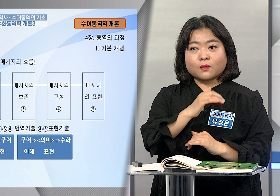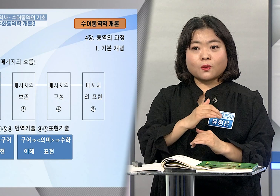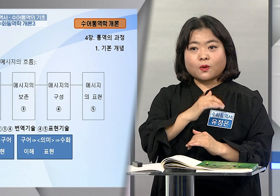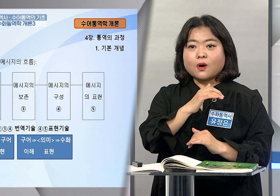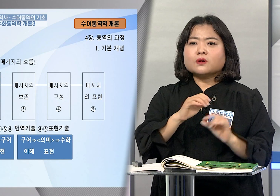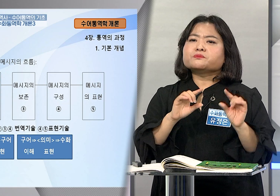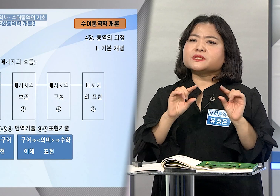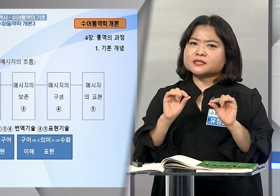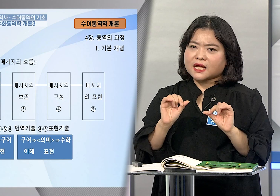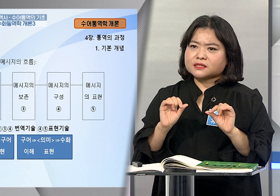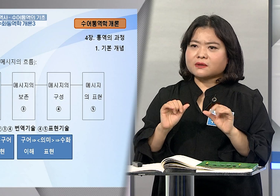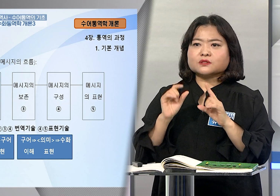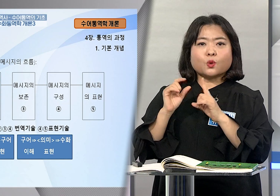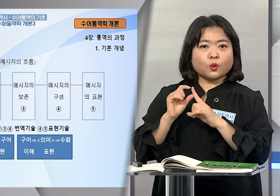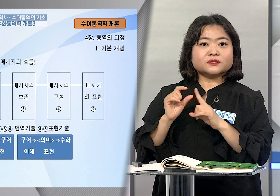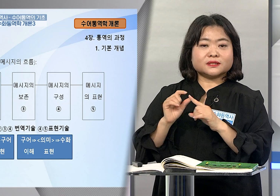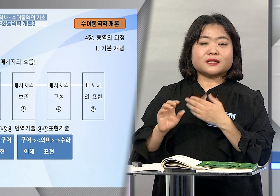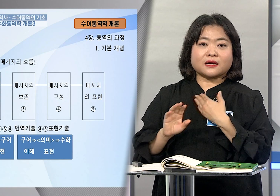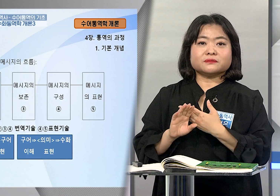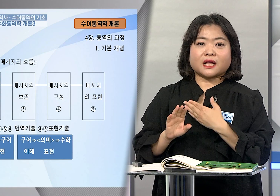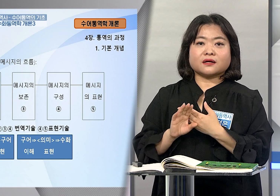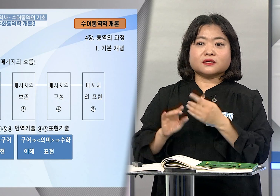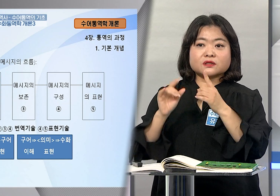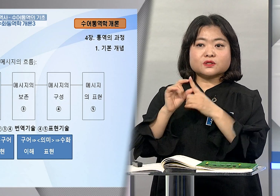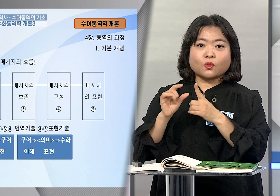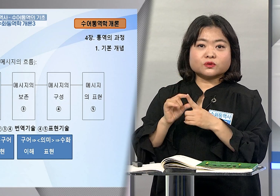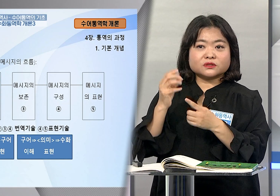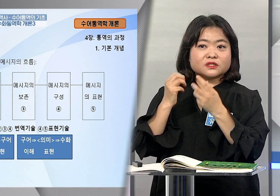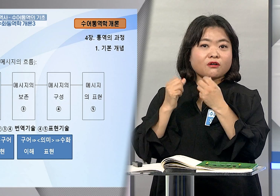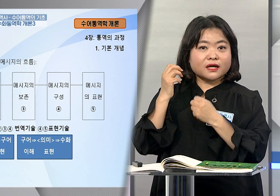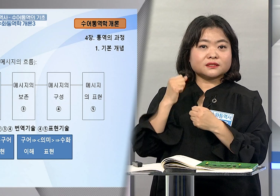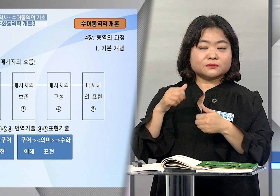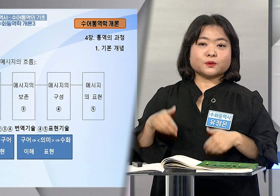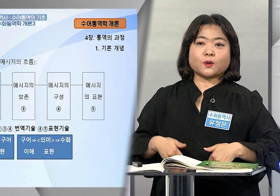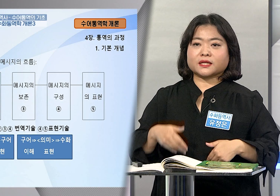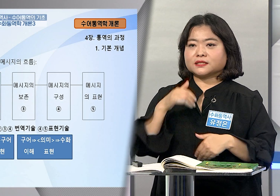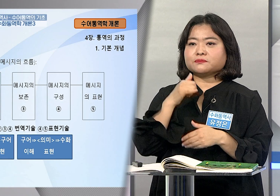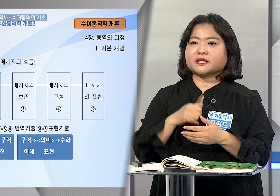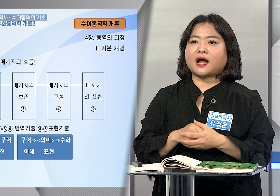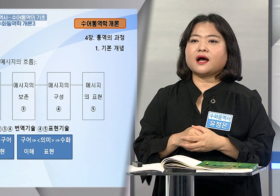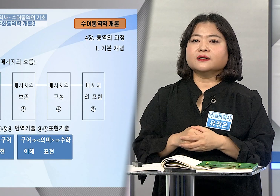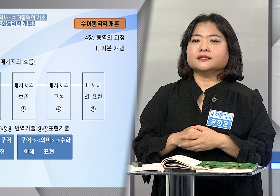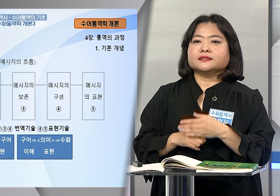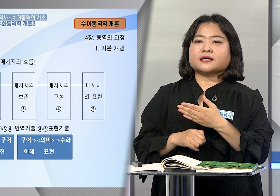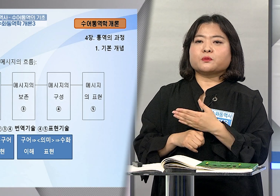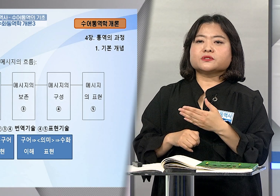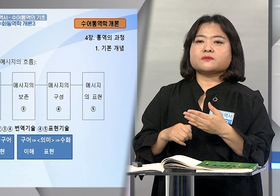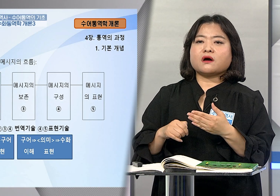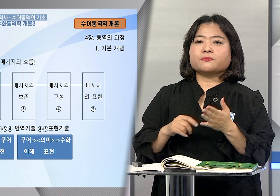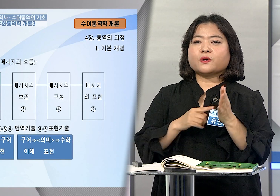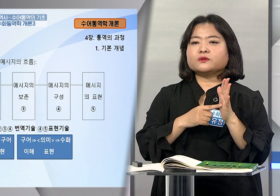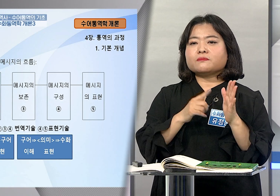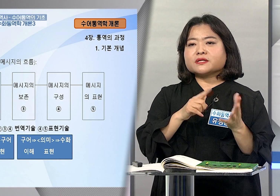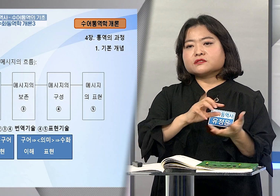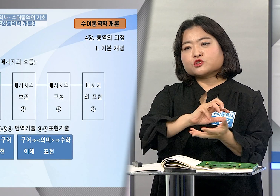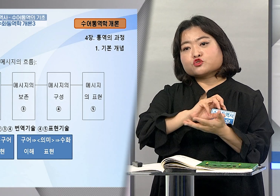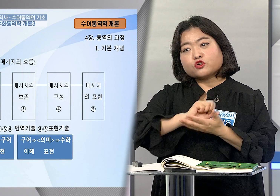과정하고 비슷하지만 용어들이 다릅니다. 그래서 이 용어들을 기억하실 필요가 있습니다. 자, 보시면 표현된 메시지 수용을